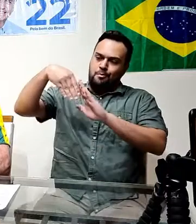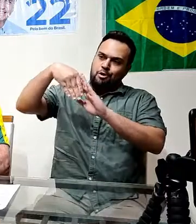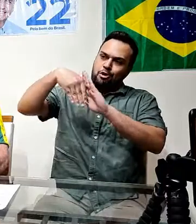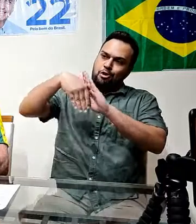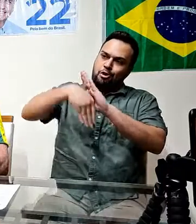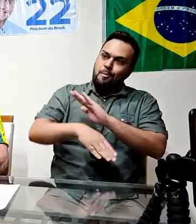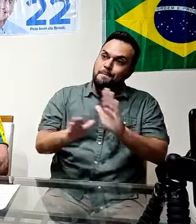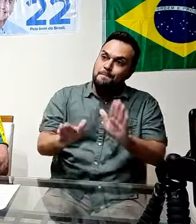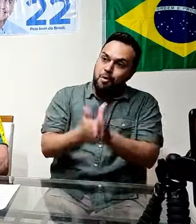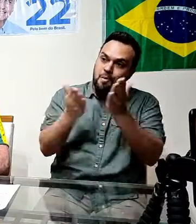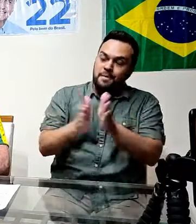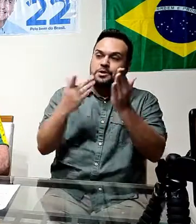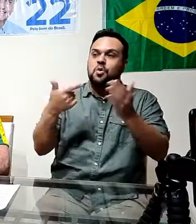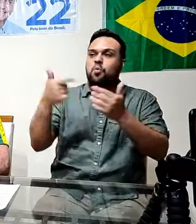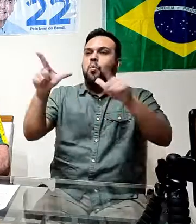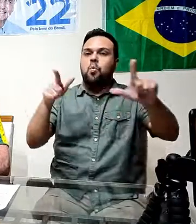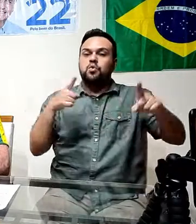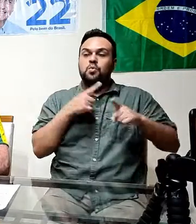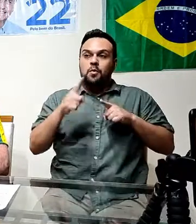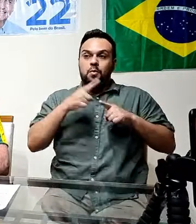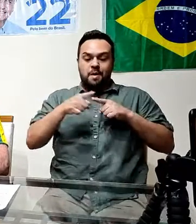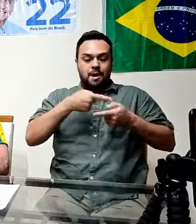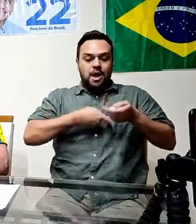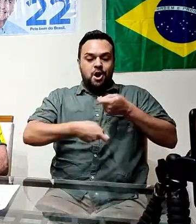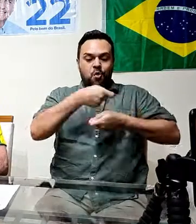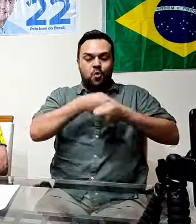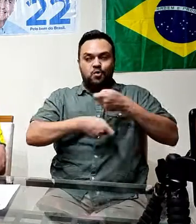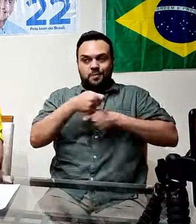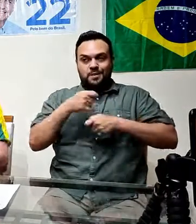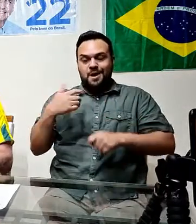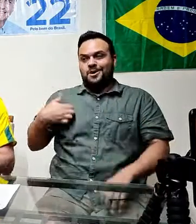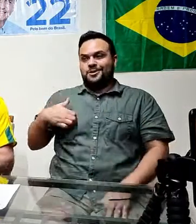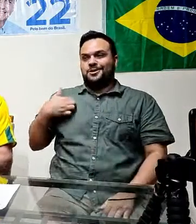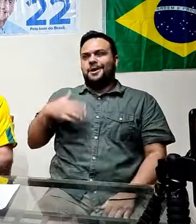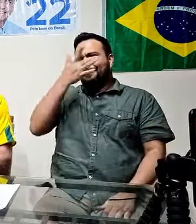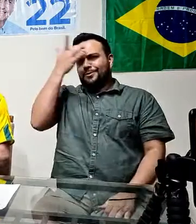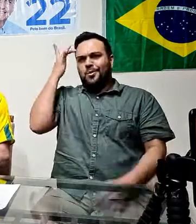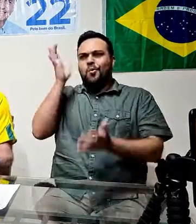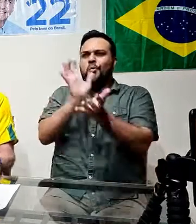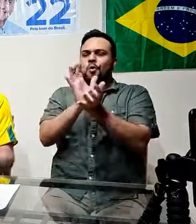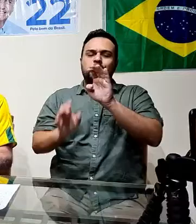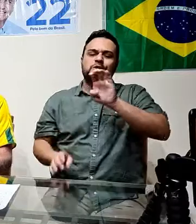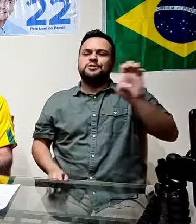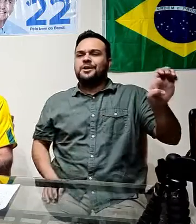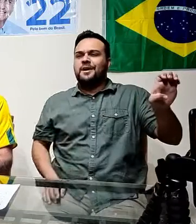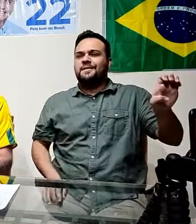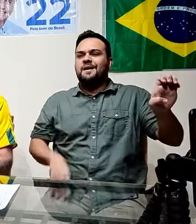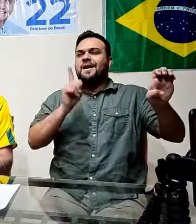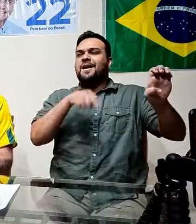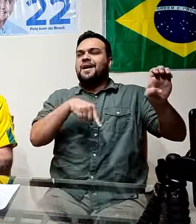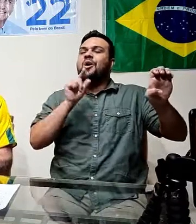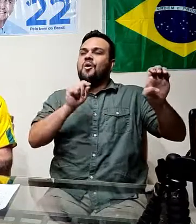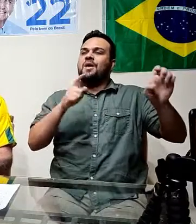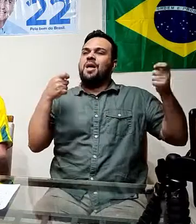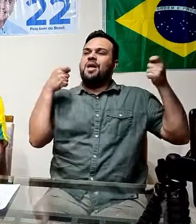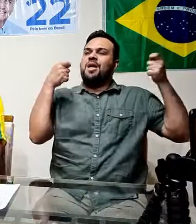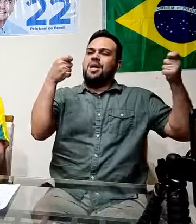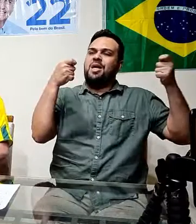entre outros problemas econômicos da Argentina. Esse pessoal de esquerda é pró-Estado, eles